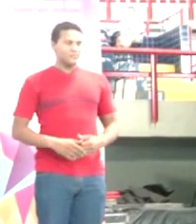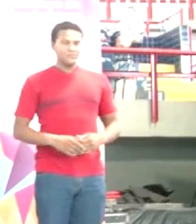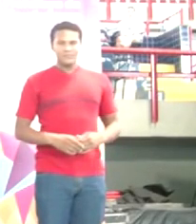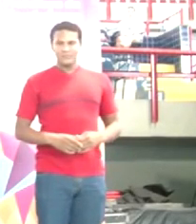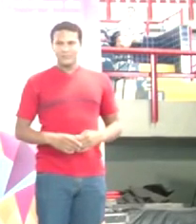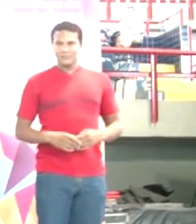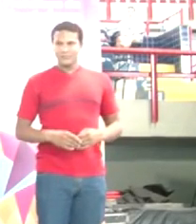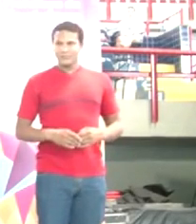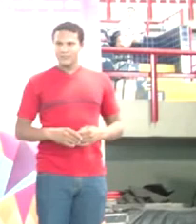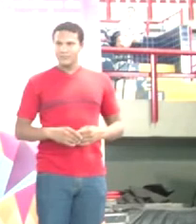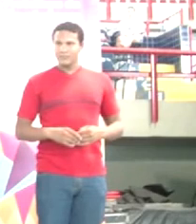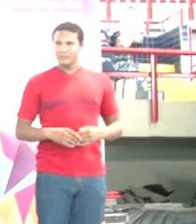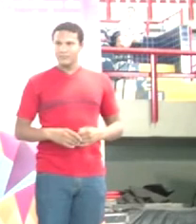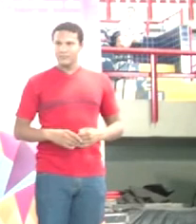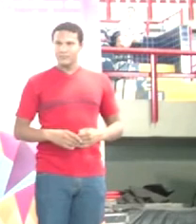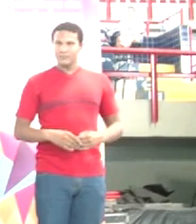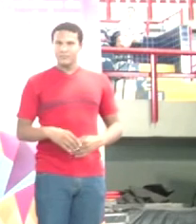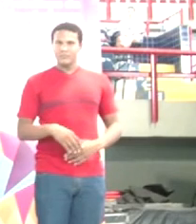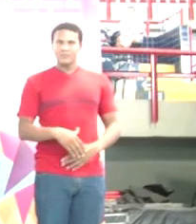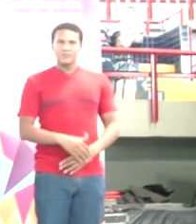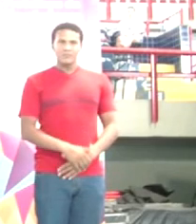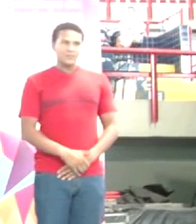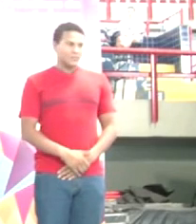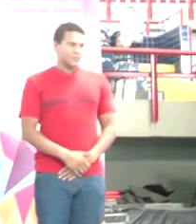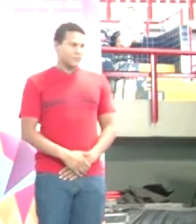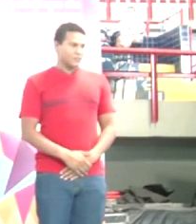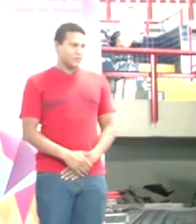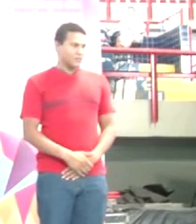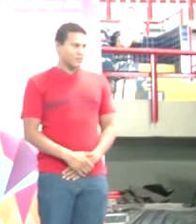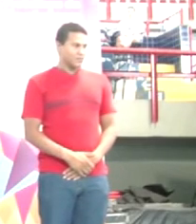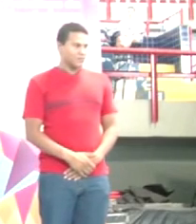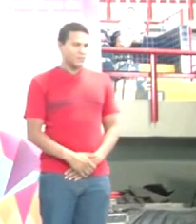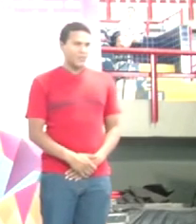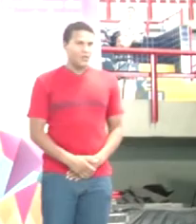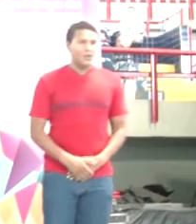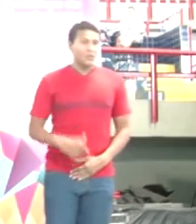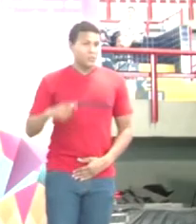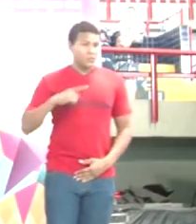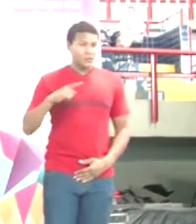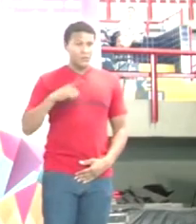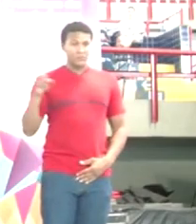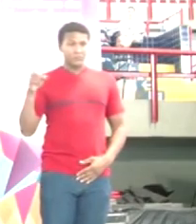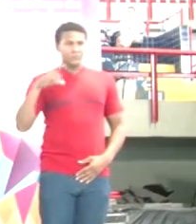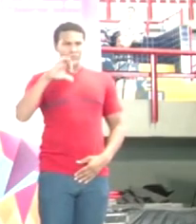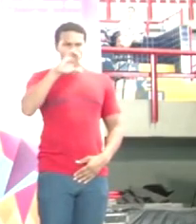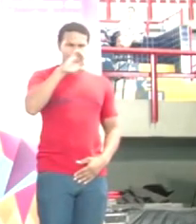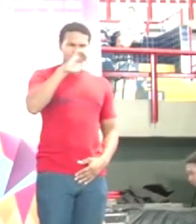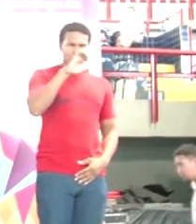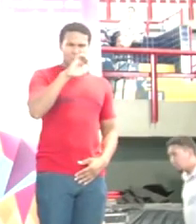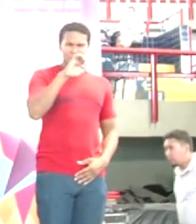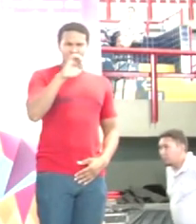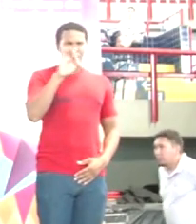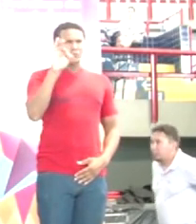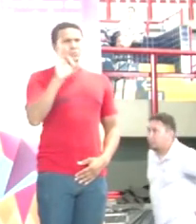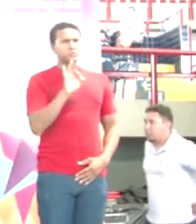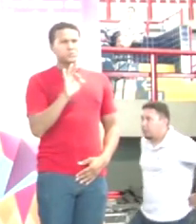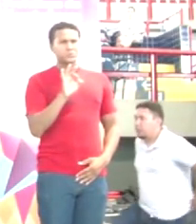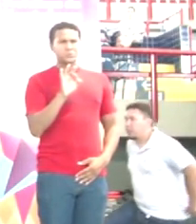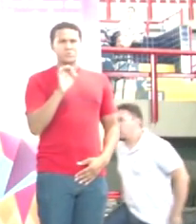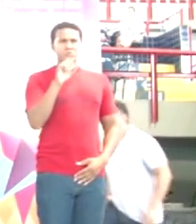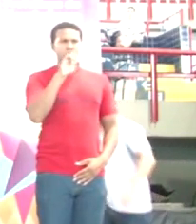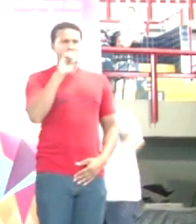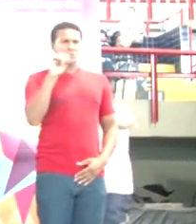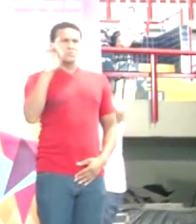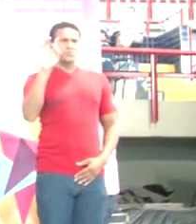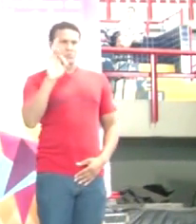E perguntaram assim, ó, professor, esse rendimento de 90% e 100% nas questões vão influenciar?